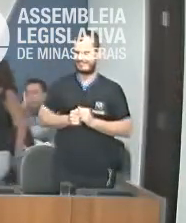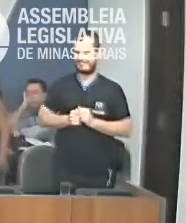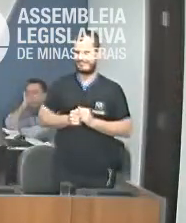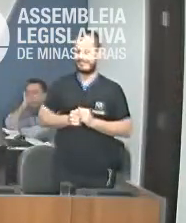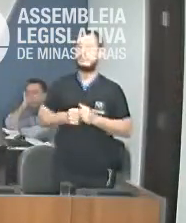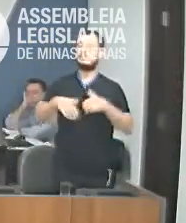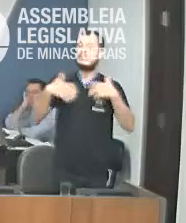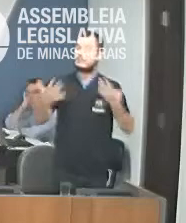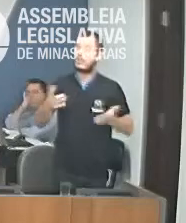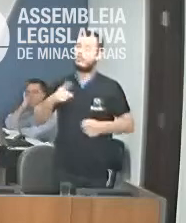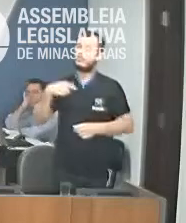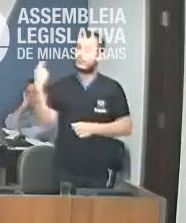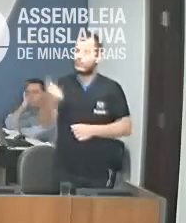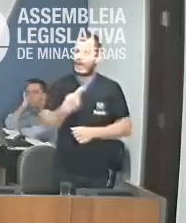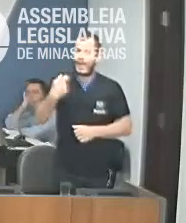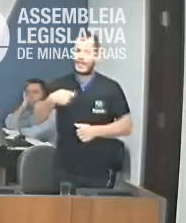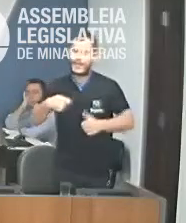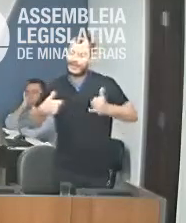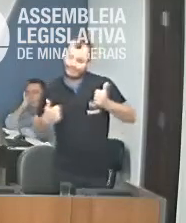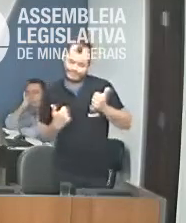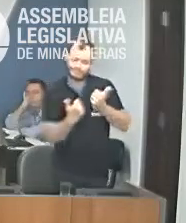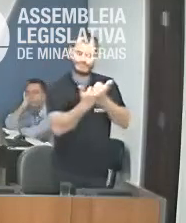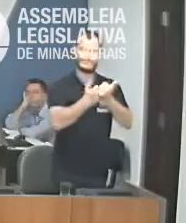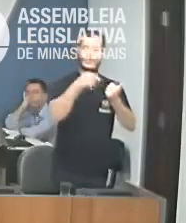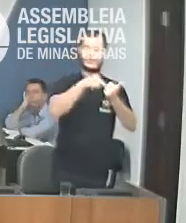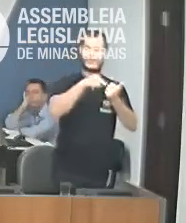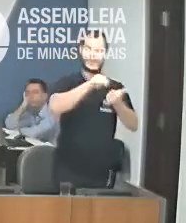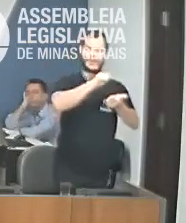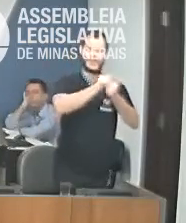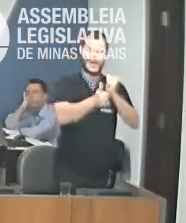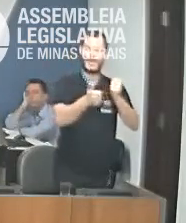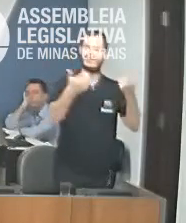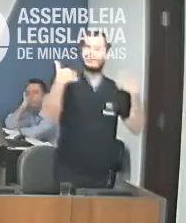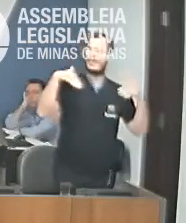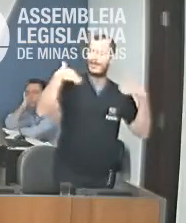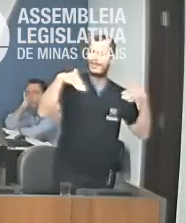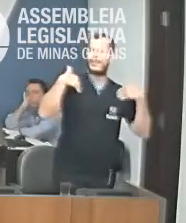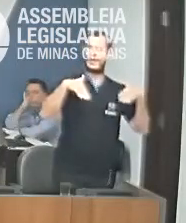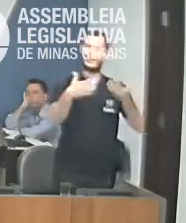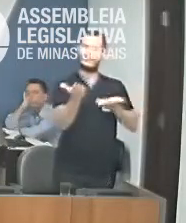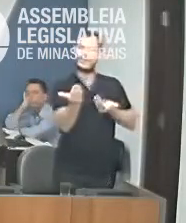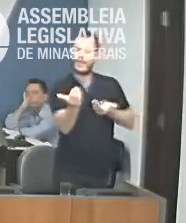e que também promovem o sport é